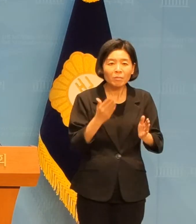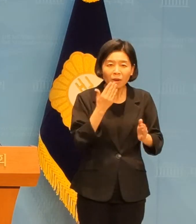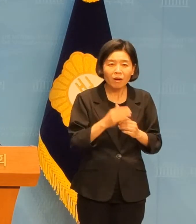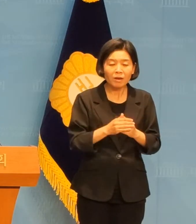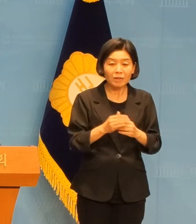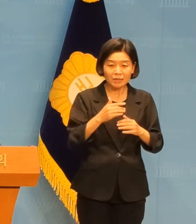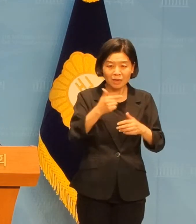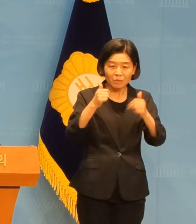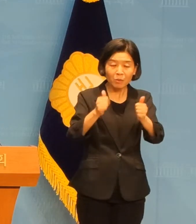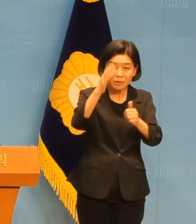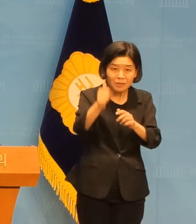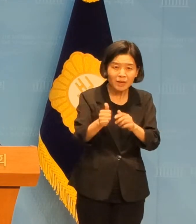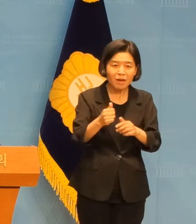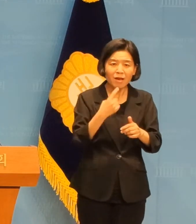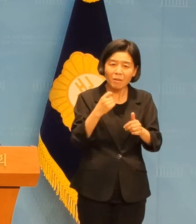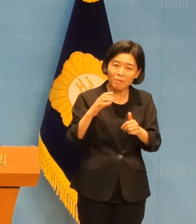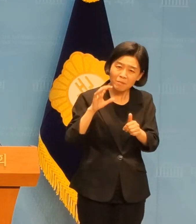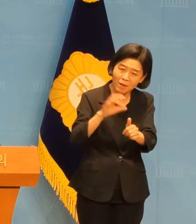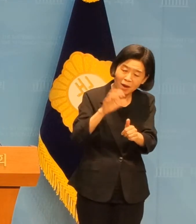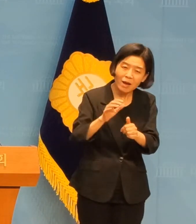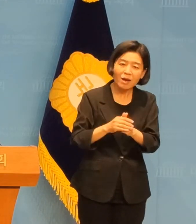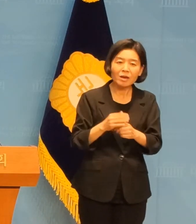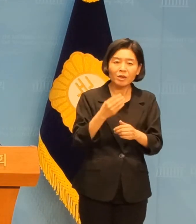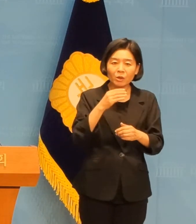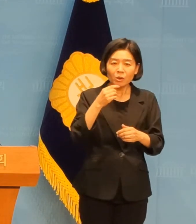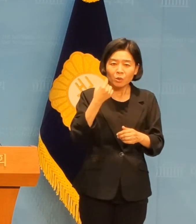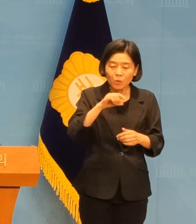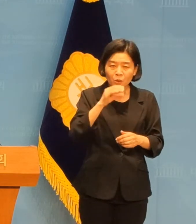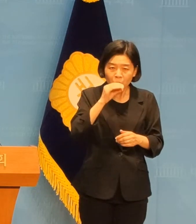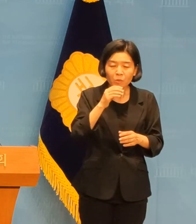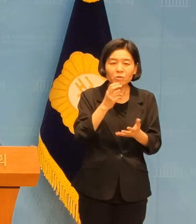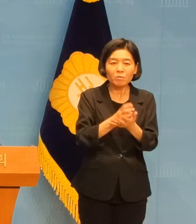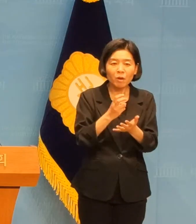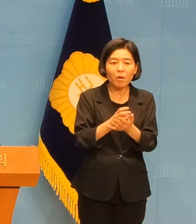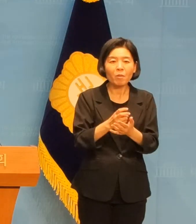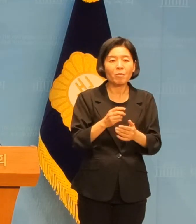노란봉투법, 더 센 상법 다 민주당 마음대로 하지 않았습니까?